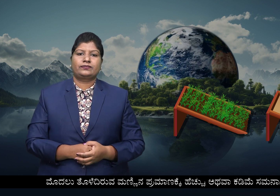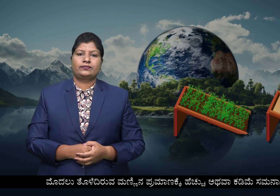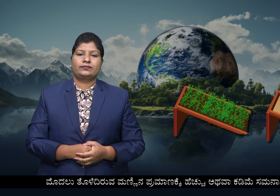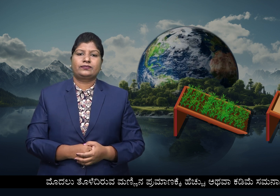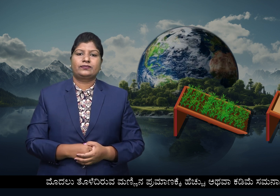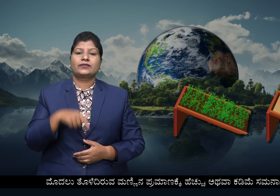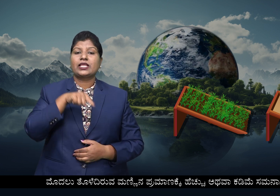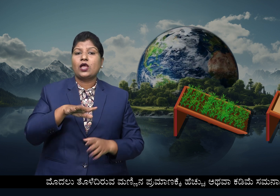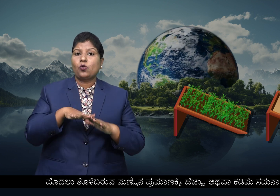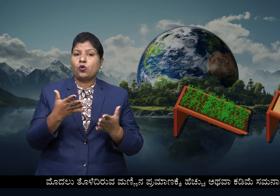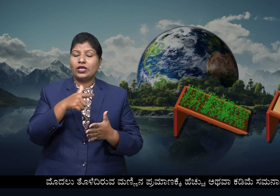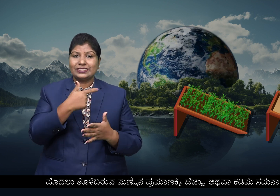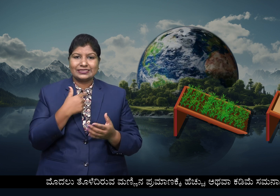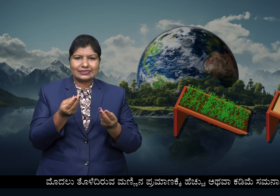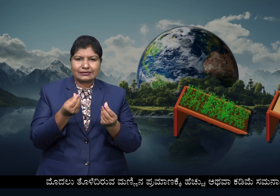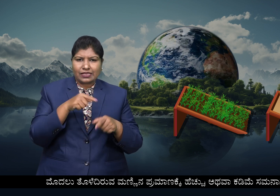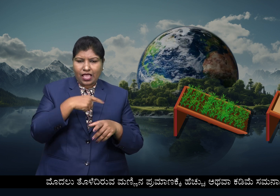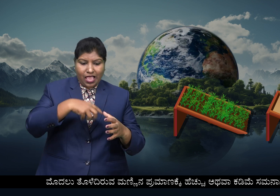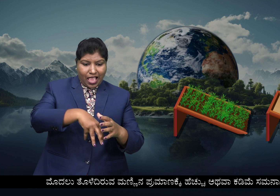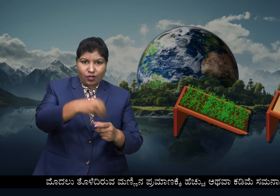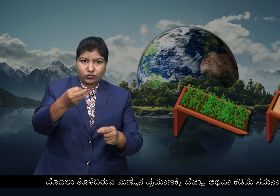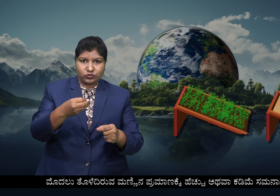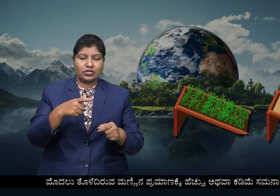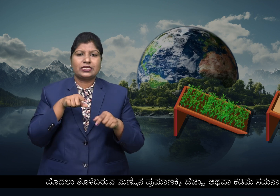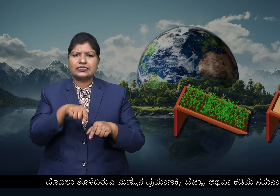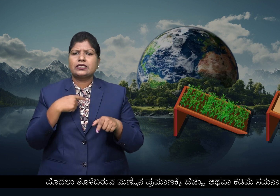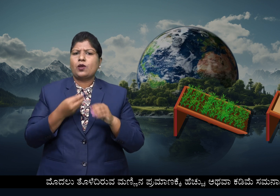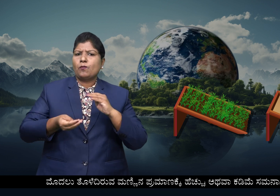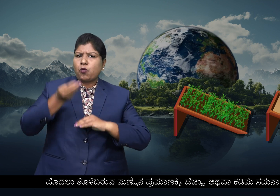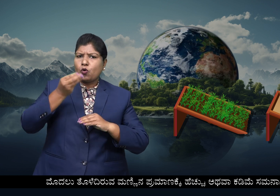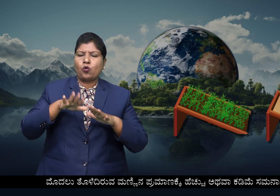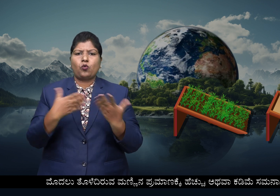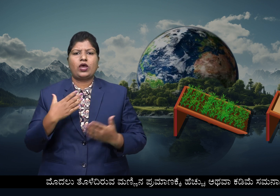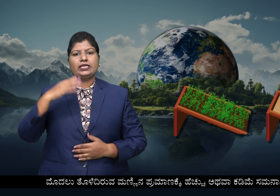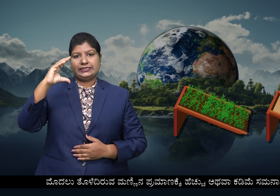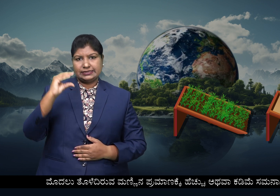ಮೊದಲು ತೊಳೆದಿರುವ ಮಣ್ಣಿನ ಪ್ರಮಾಣಕ್ಕೆ ಹೆಚ್ಚು ಅಥವಾ ಕಡಿಮೆ ಸಮಾನವಾಗಿರುತ್ತದೆಯೇ?